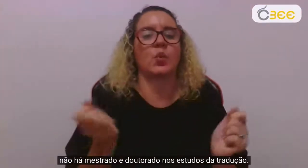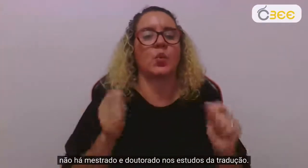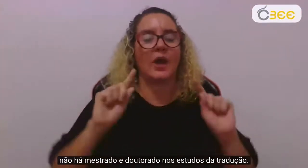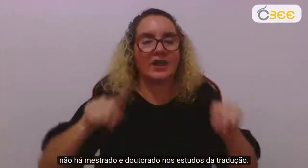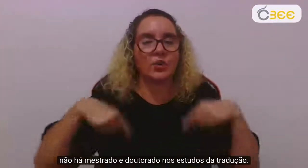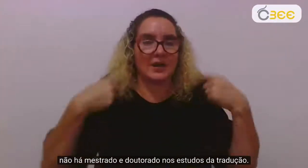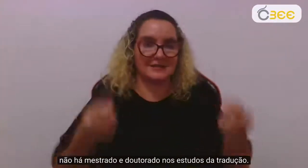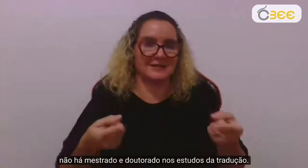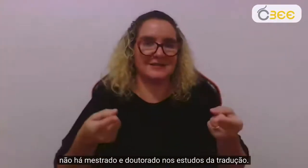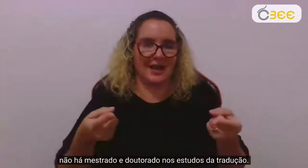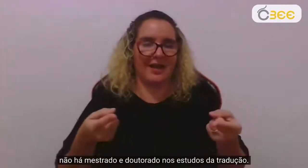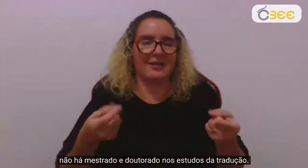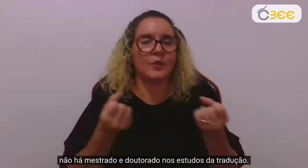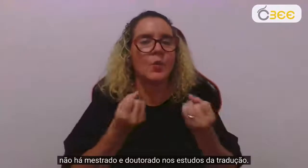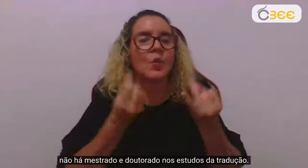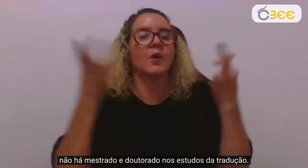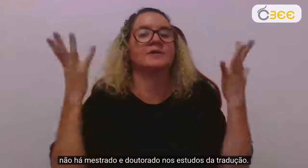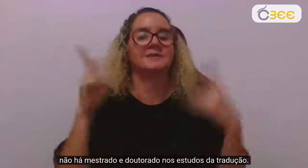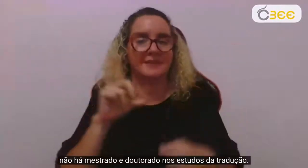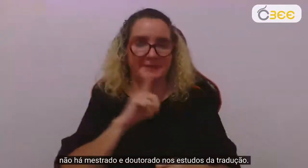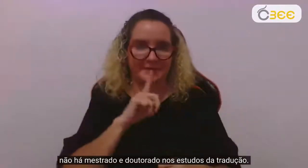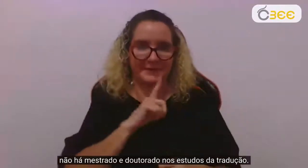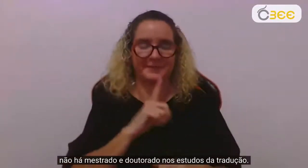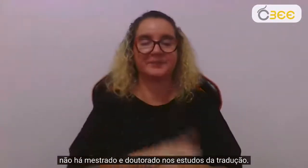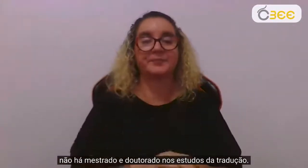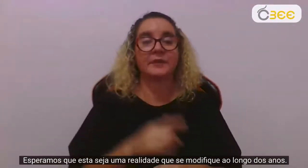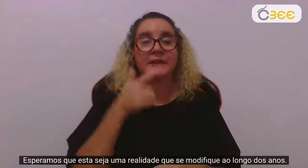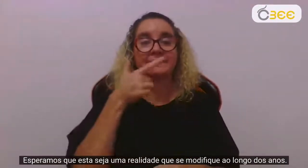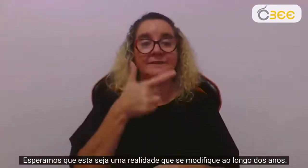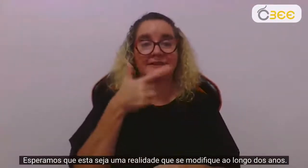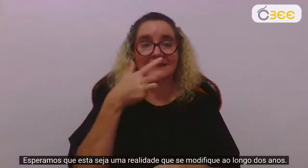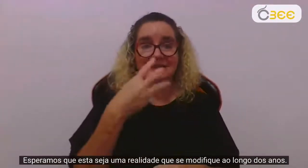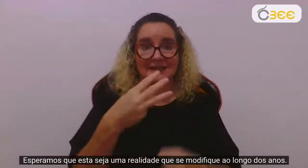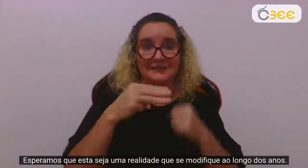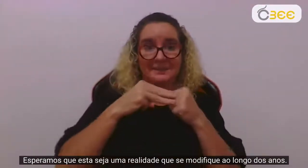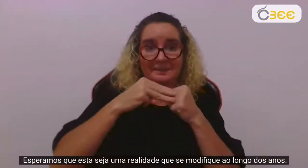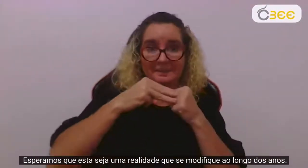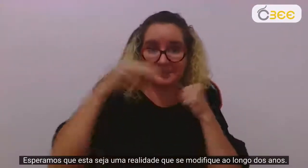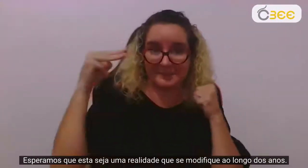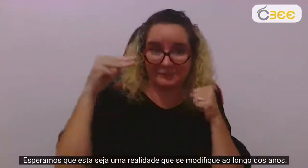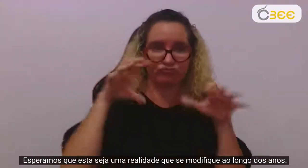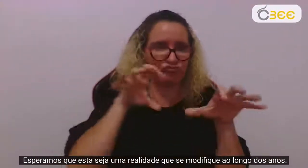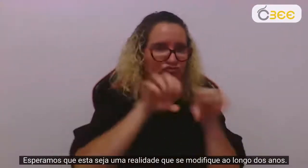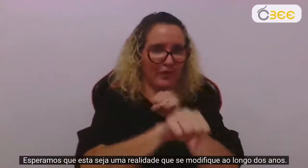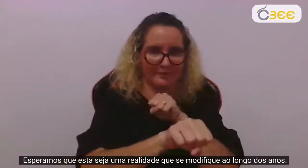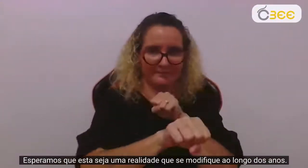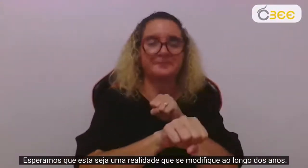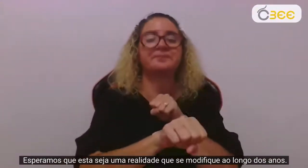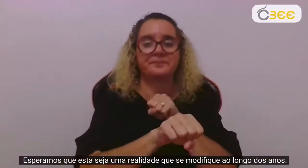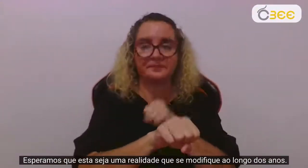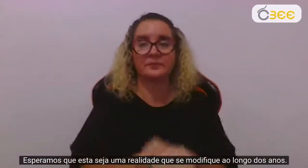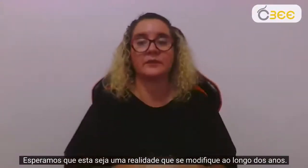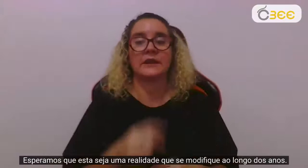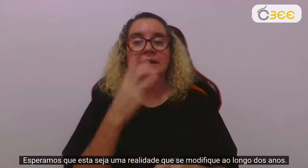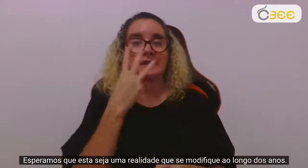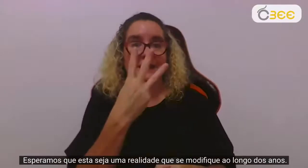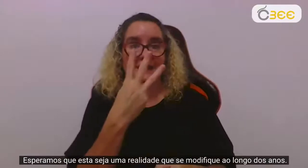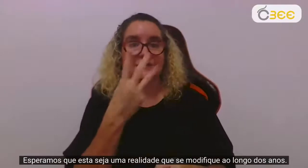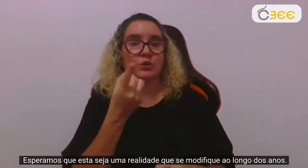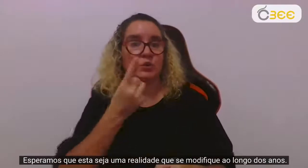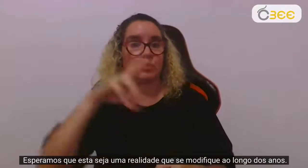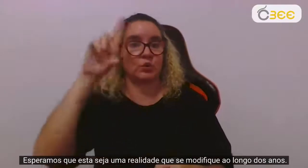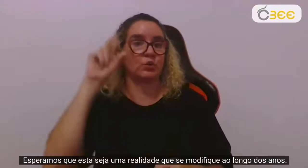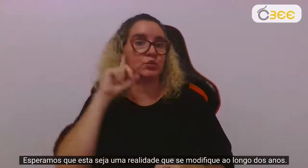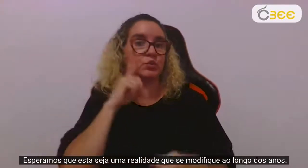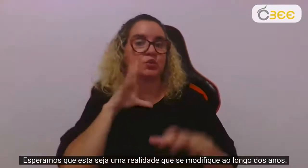há mestrado e doutorado nos estudos da tradução. Esperamos que essa seja uma realidade que se modifique ao